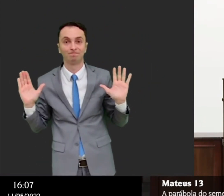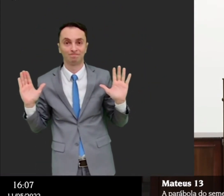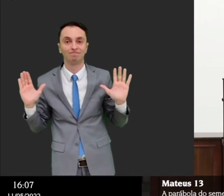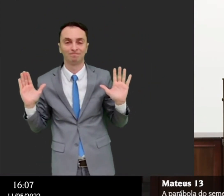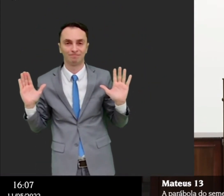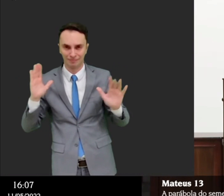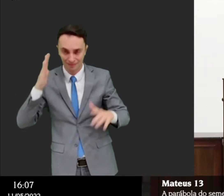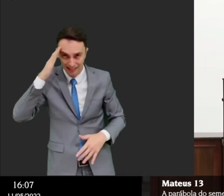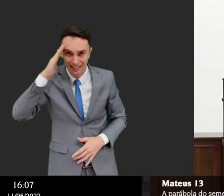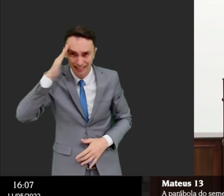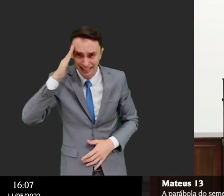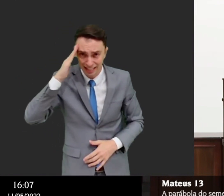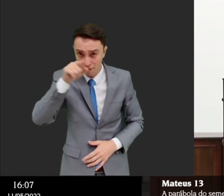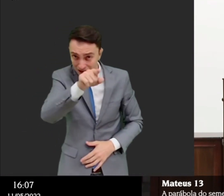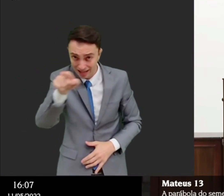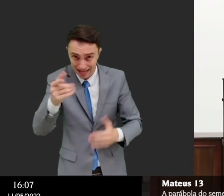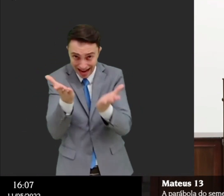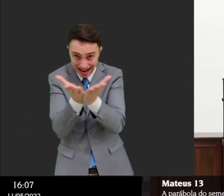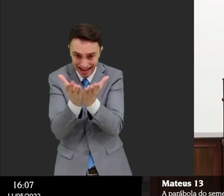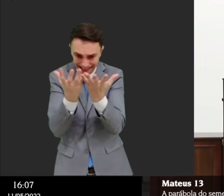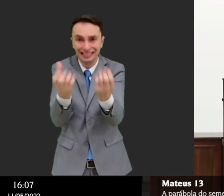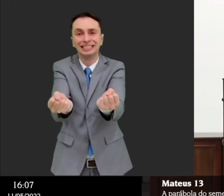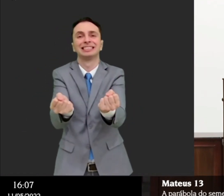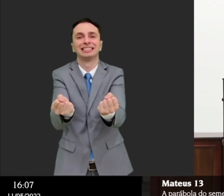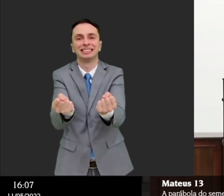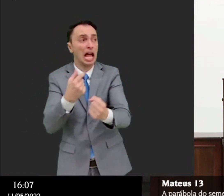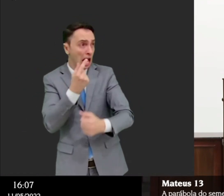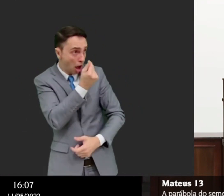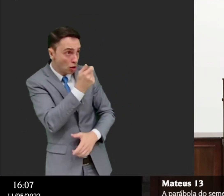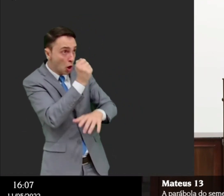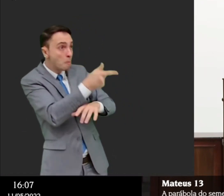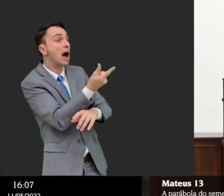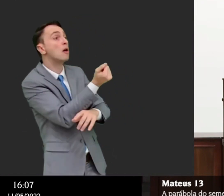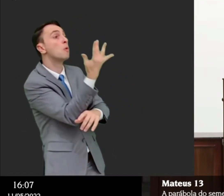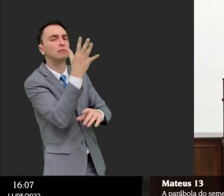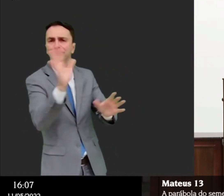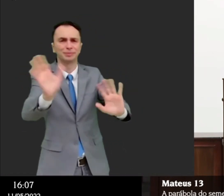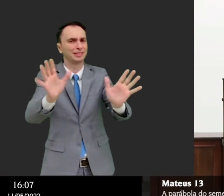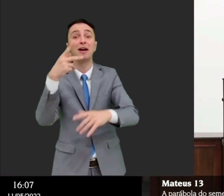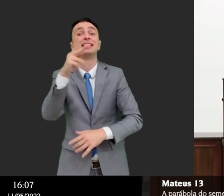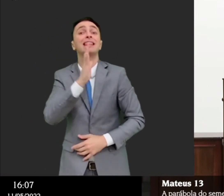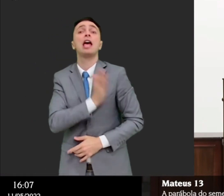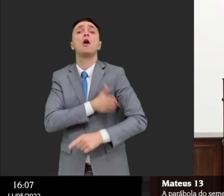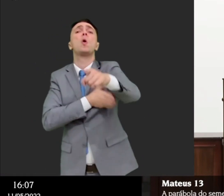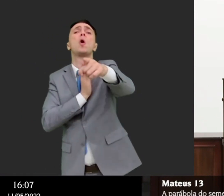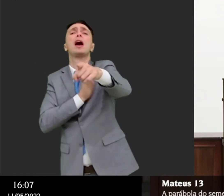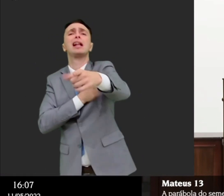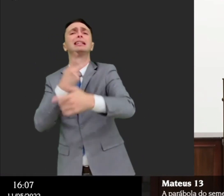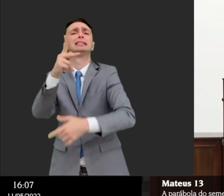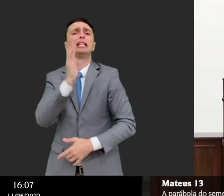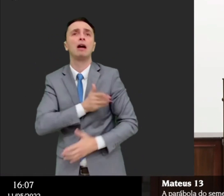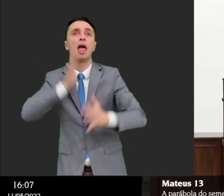Então deu para entender? Você quer ser crente? Você não tem que pagar nada não. Você tem que dar esse coração teu aí, que está